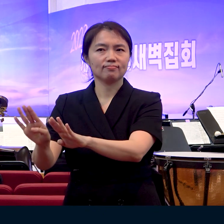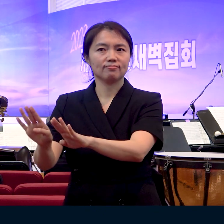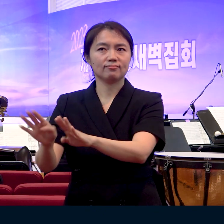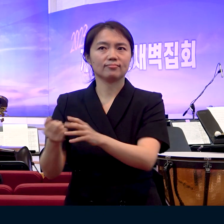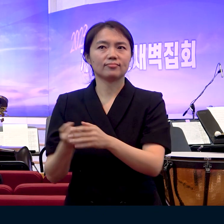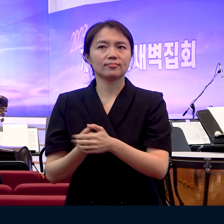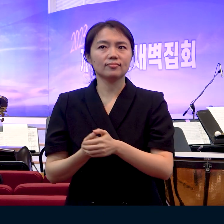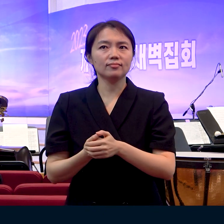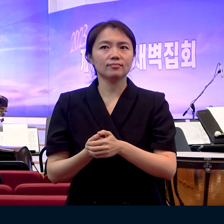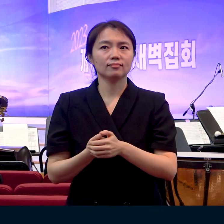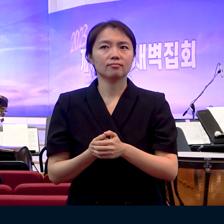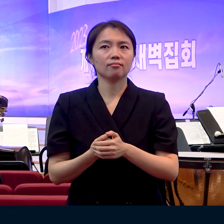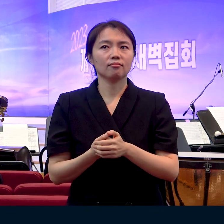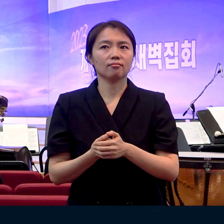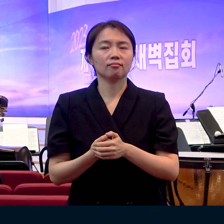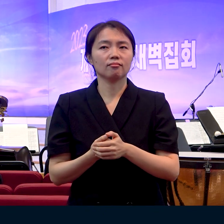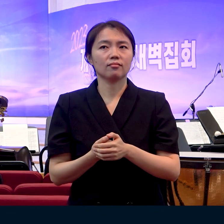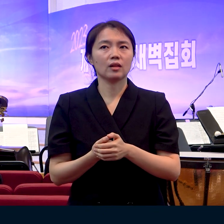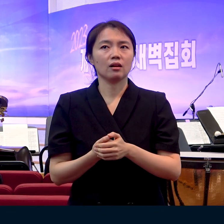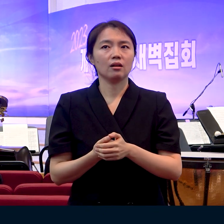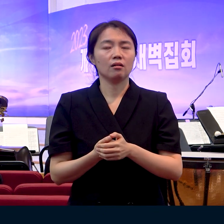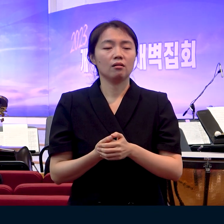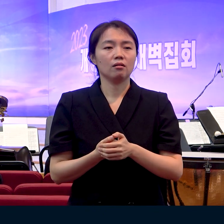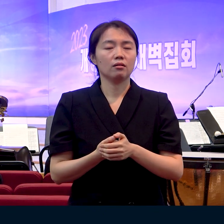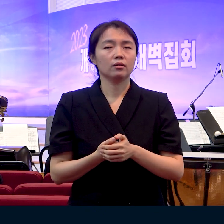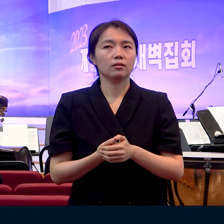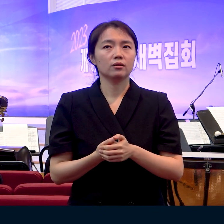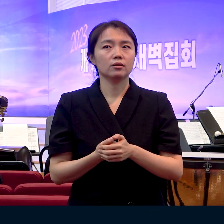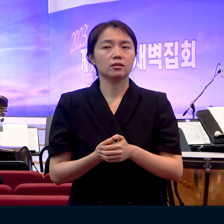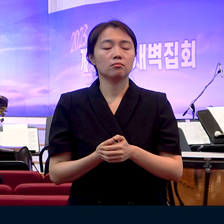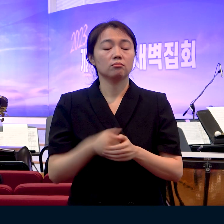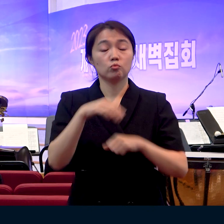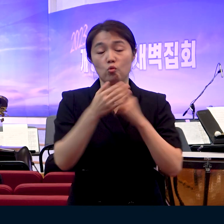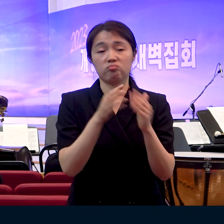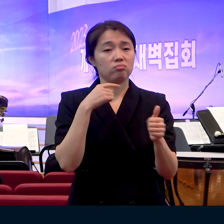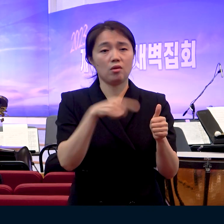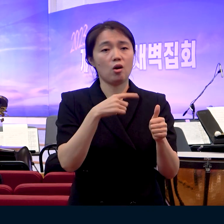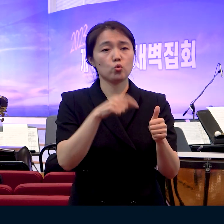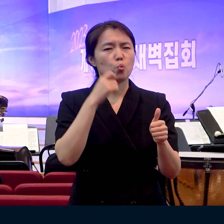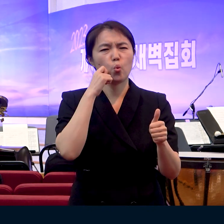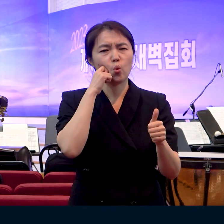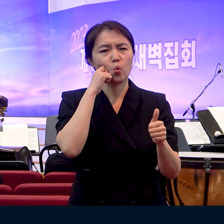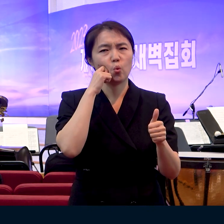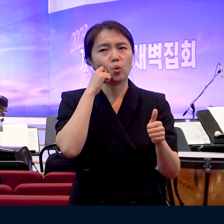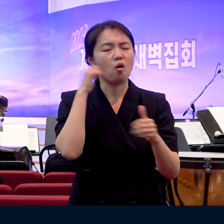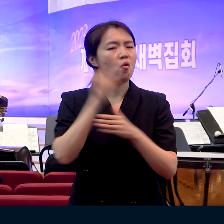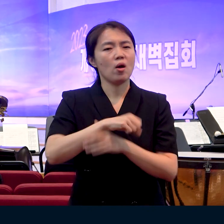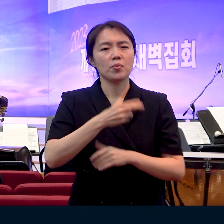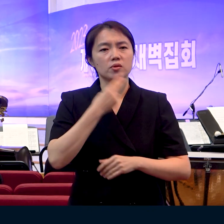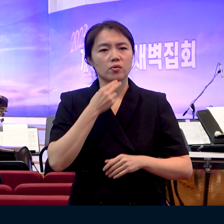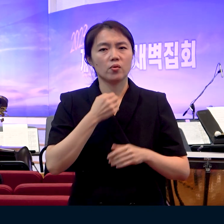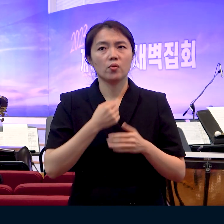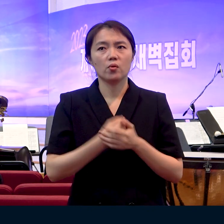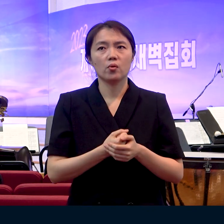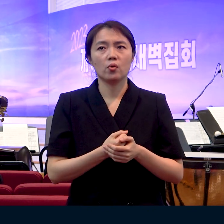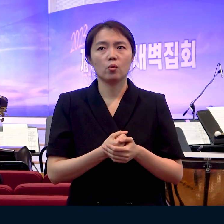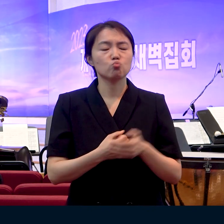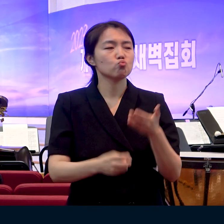가서 성경 가르치고 복음 전하고 아니요 못하게 합니다. 특별히 필요한 곳일수록 더 못하게 하죠. 그렇죠?